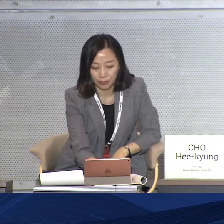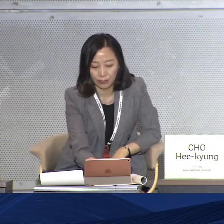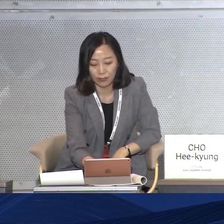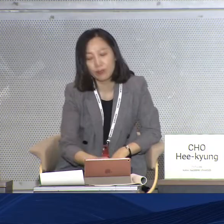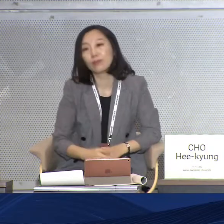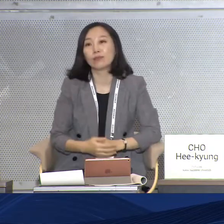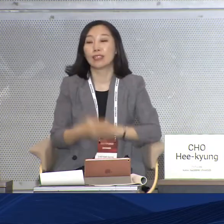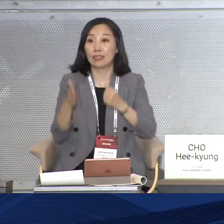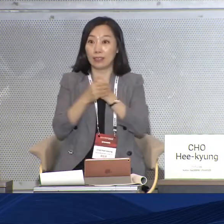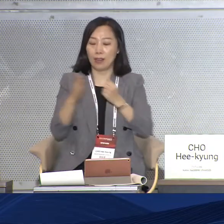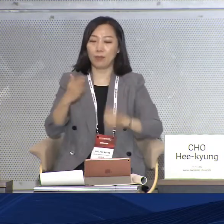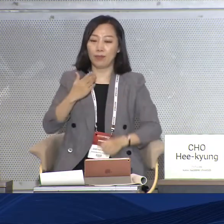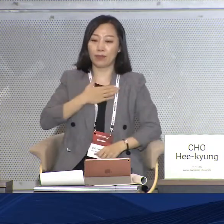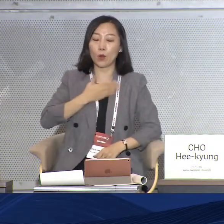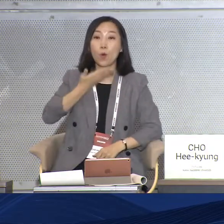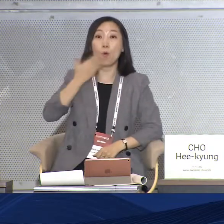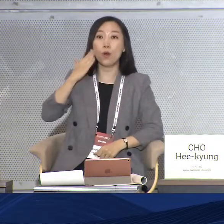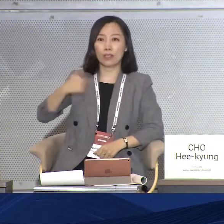가지고 있습니다.